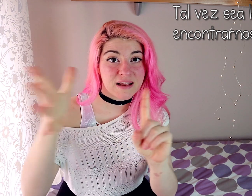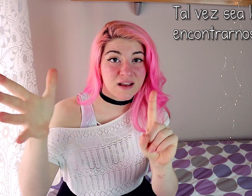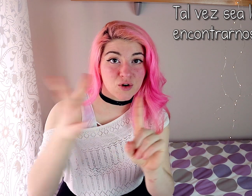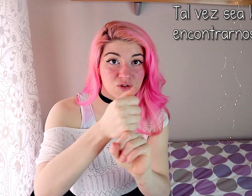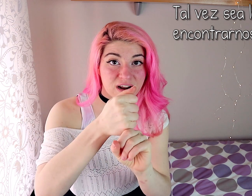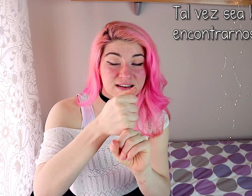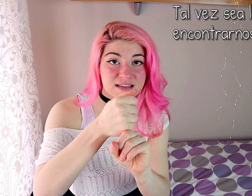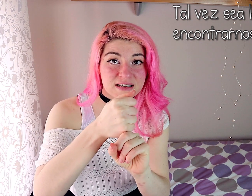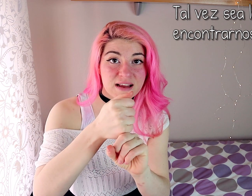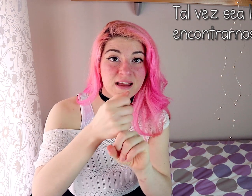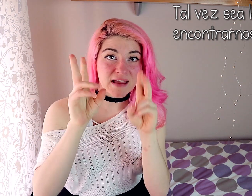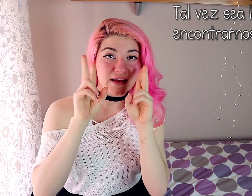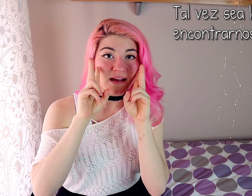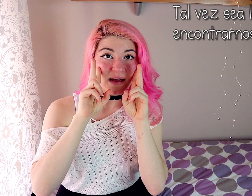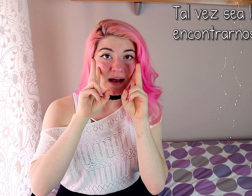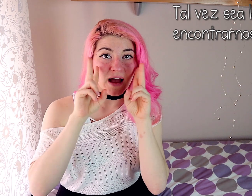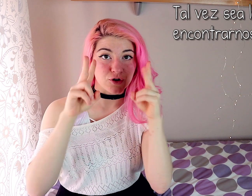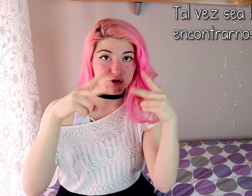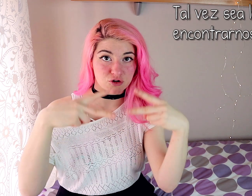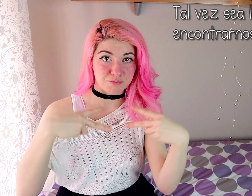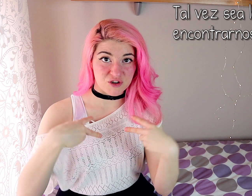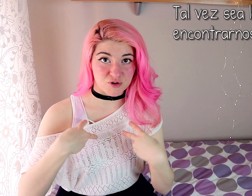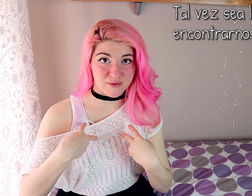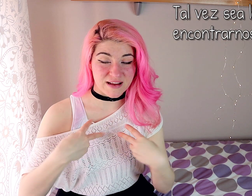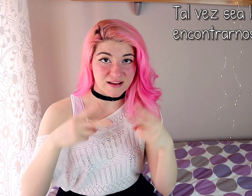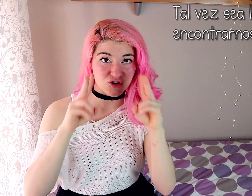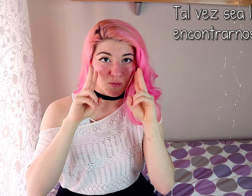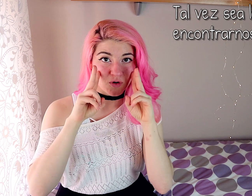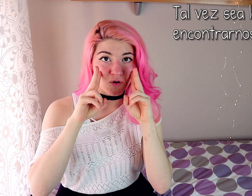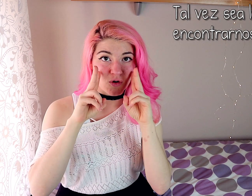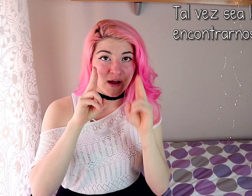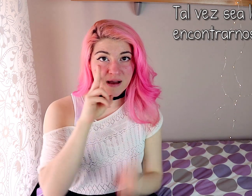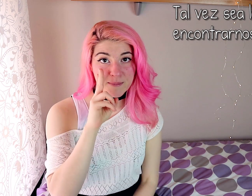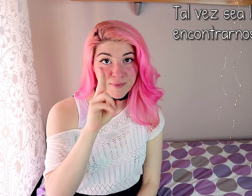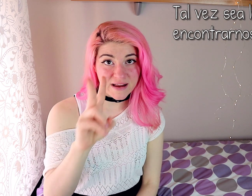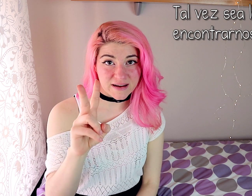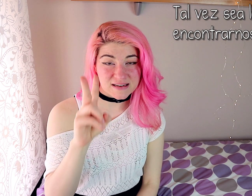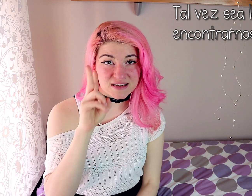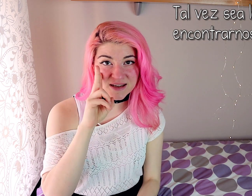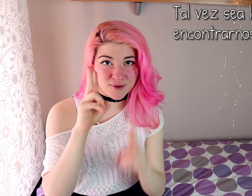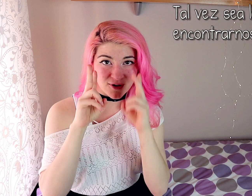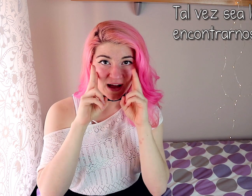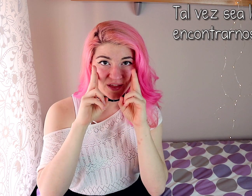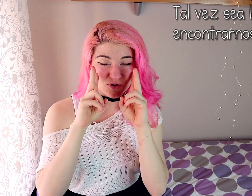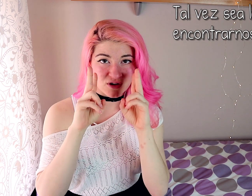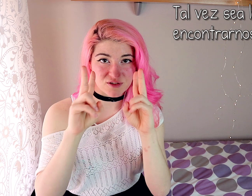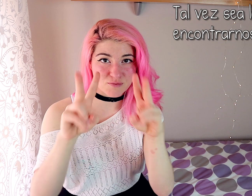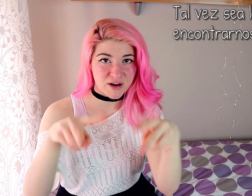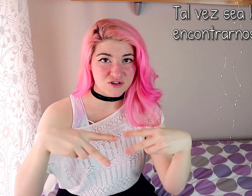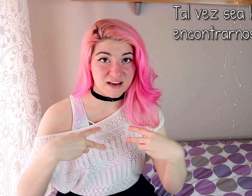¿vale? Que encontrar es así y a nosotros mismos, ¿vale? Que es como ver es así, pero hacemos con las dos manos y